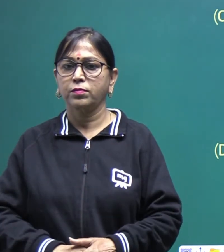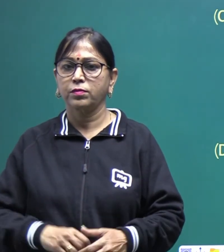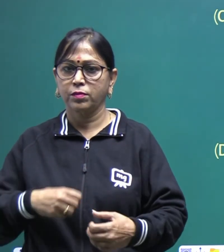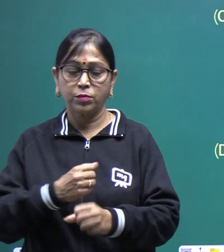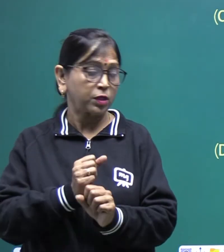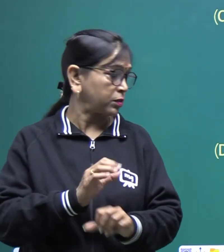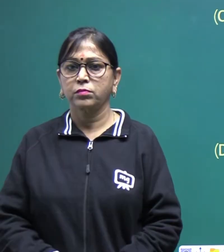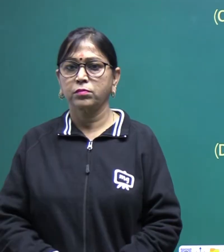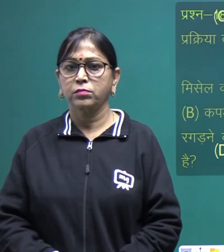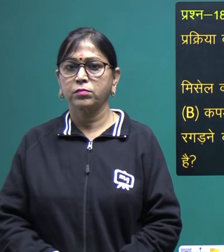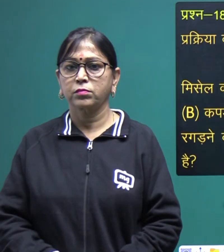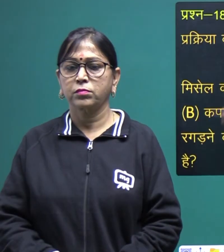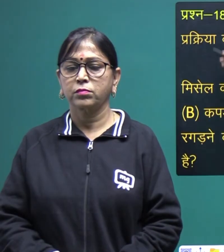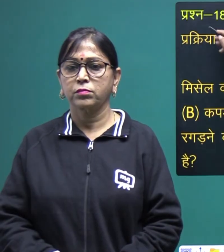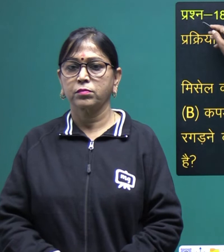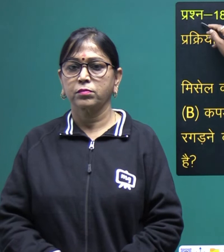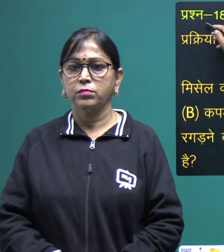बनाते हैं।